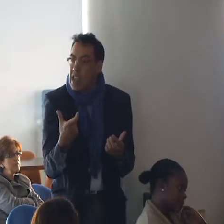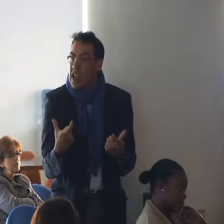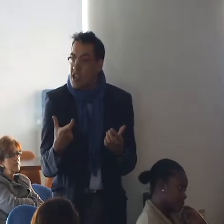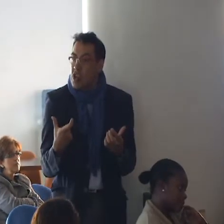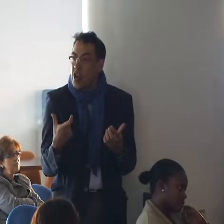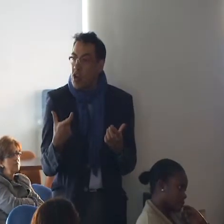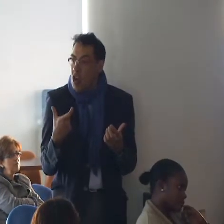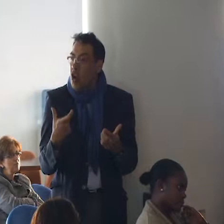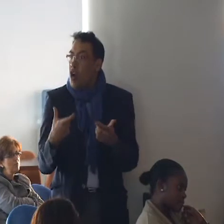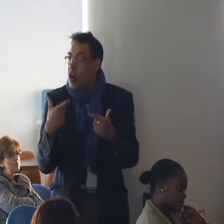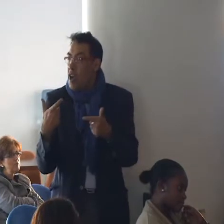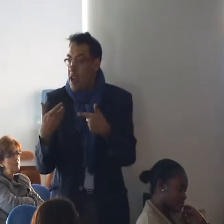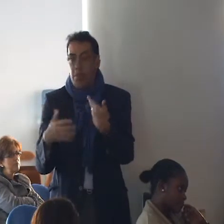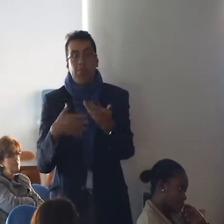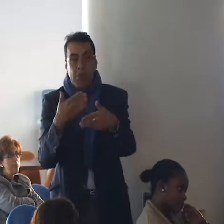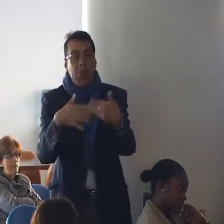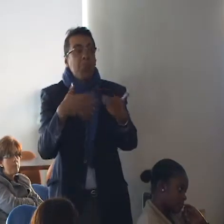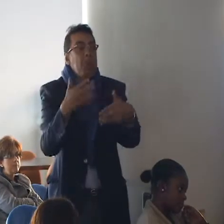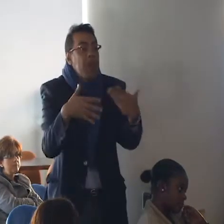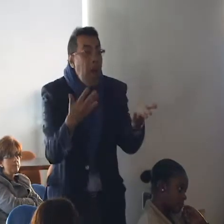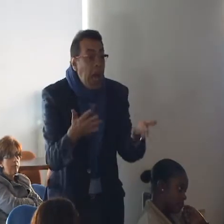unos niveles de interacción